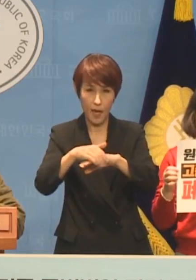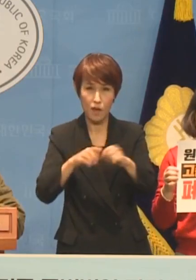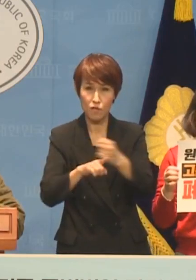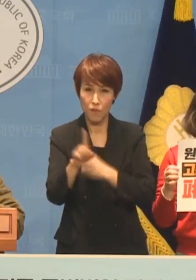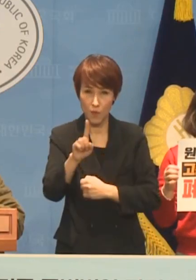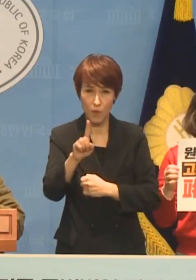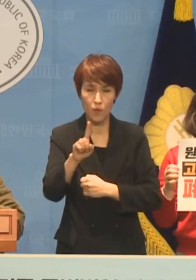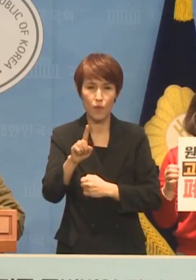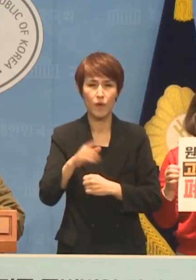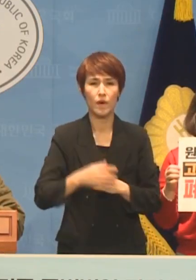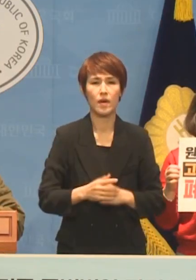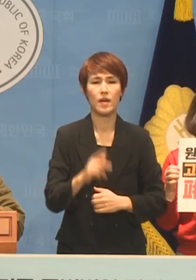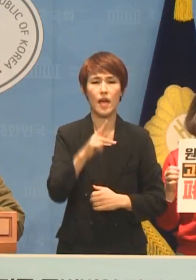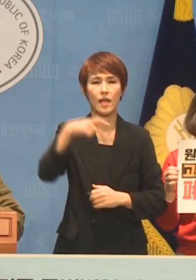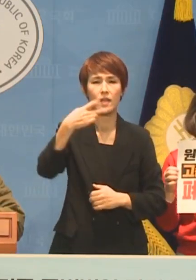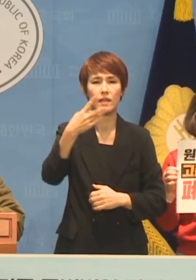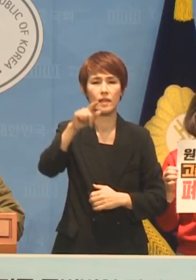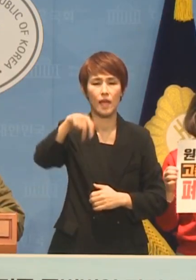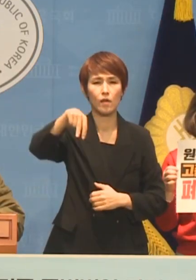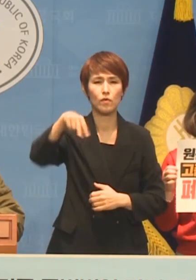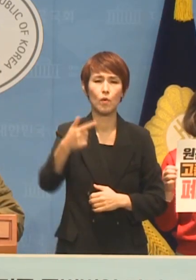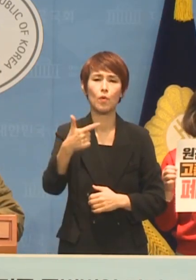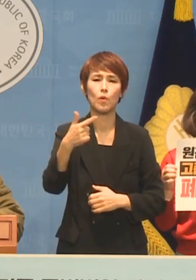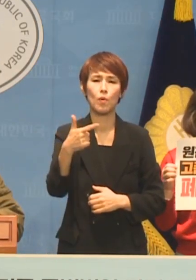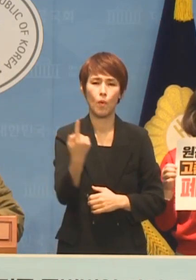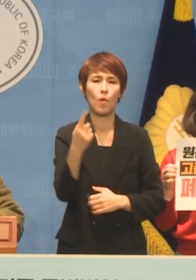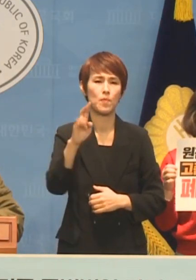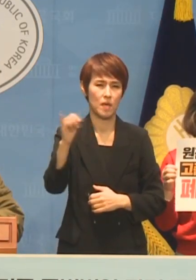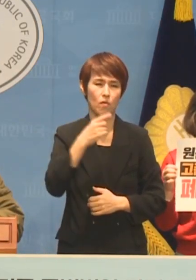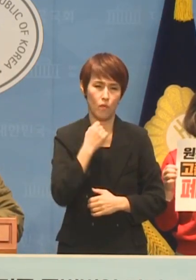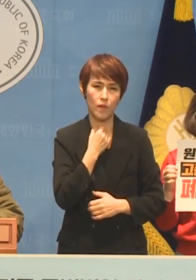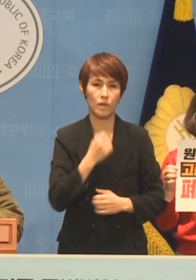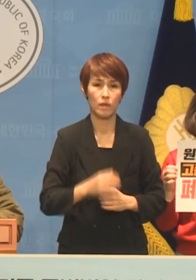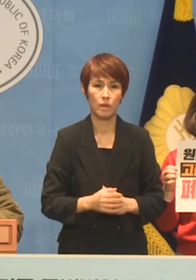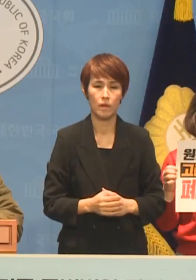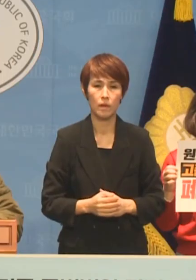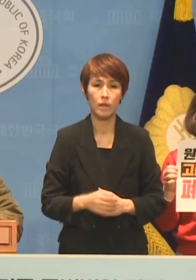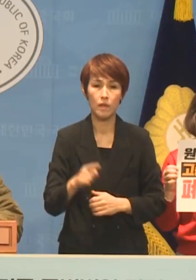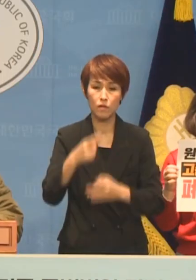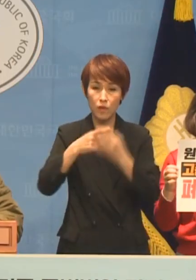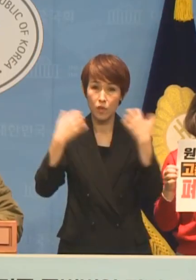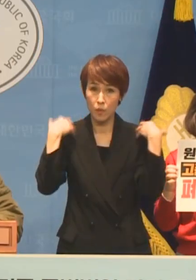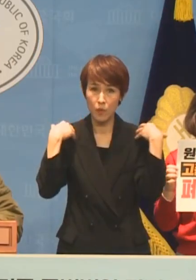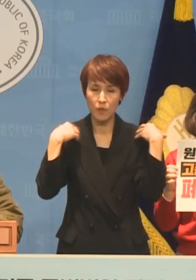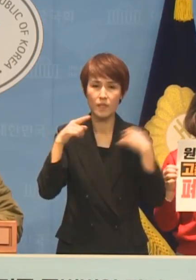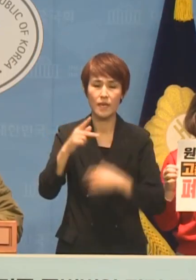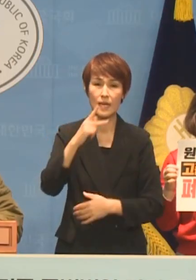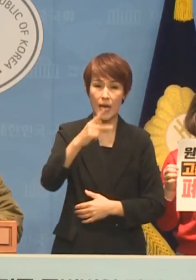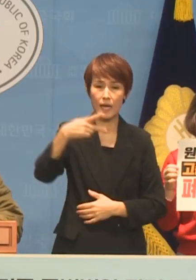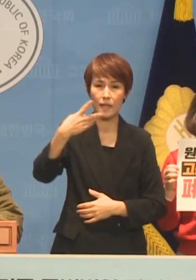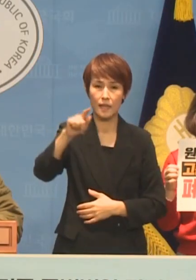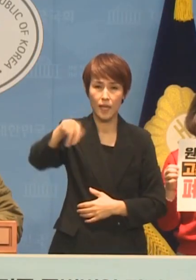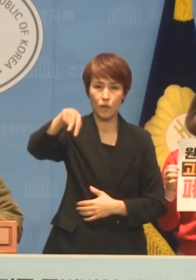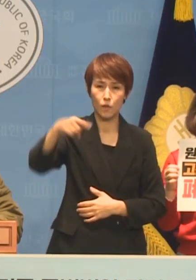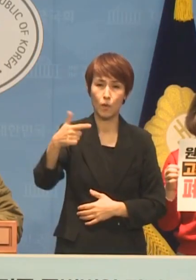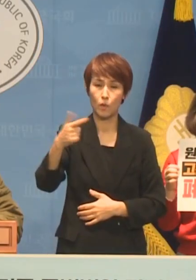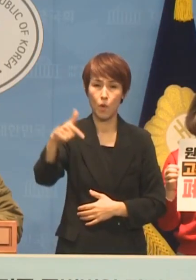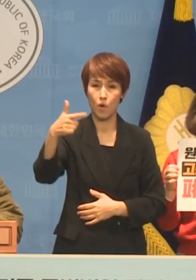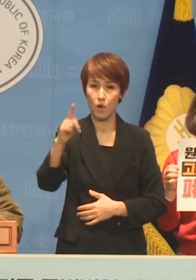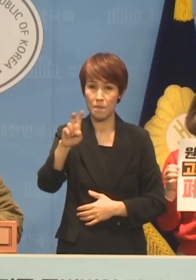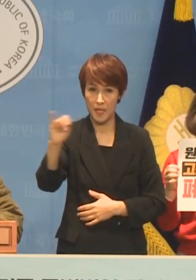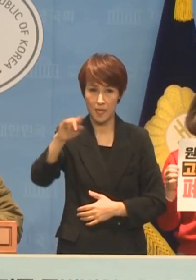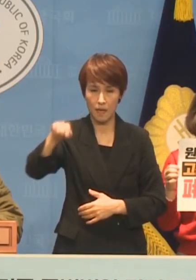하나는 K택소노미 때문이기도 하다. 윤석열 정부는 일찌감치 K택소노미에 핵발전을